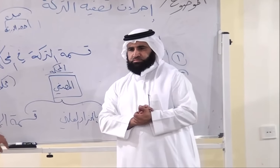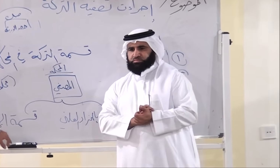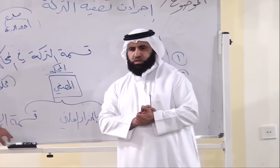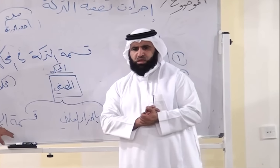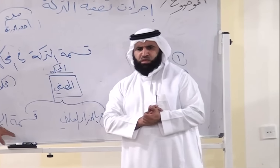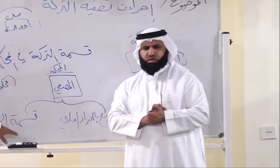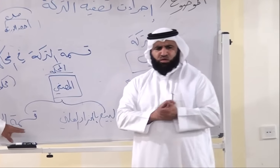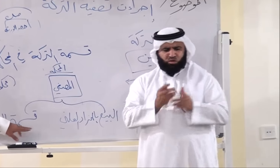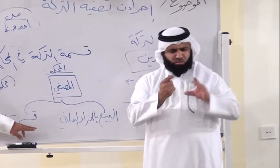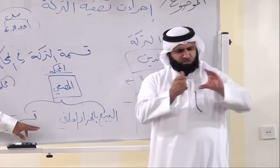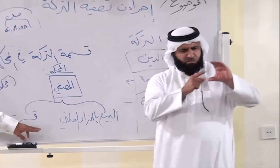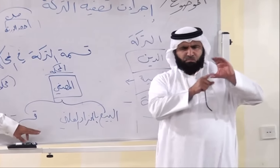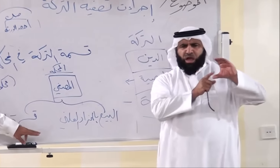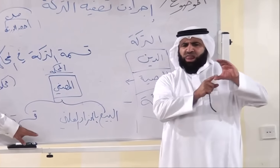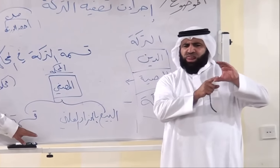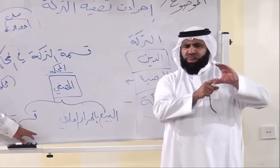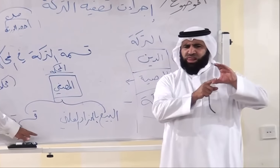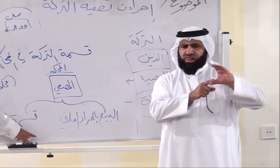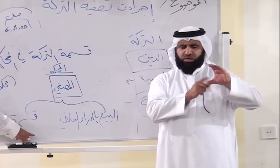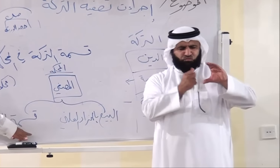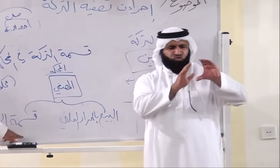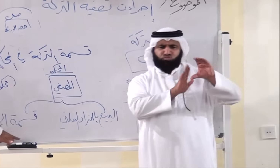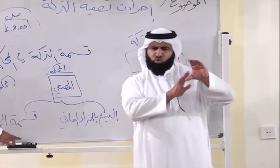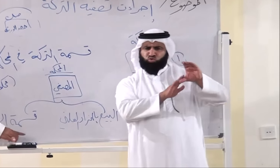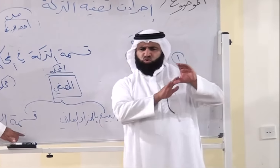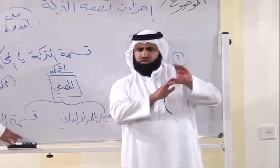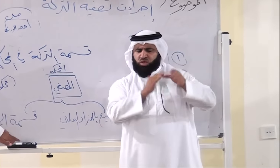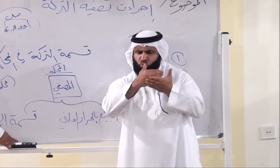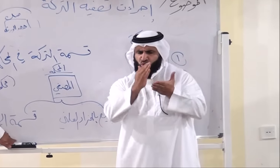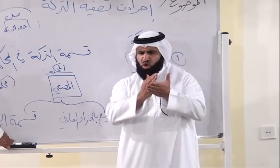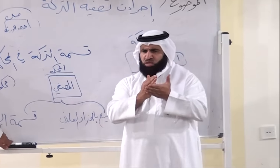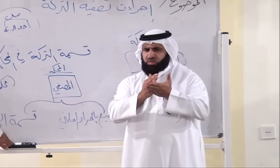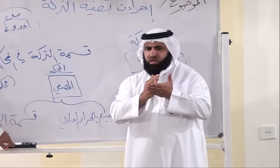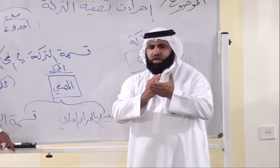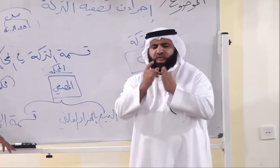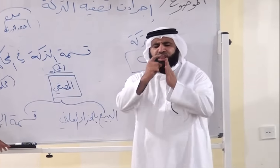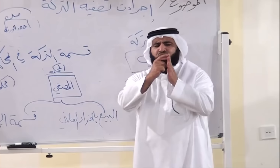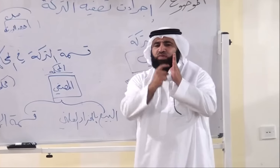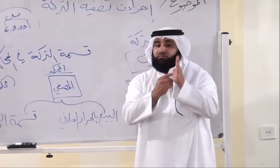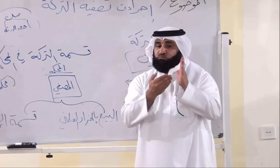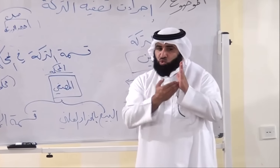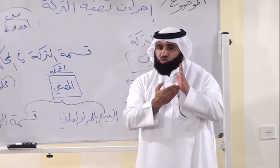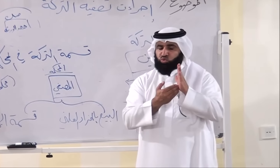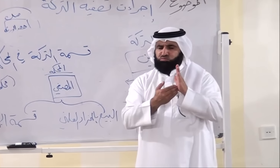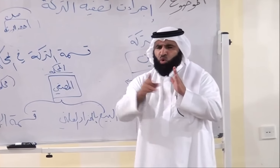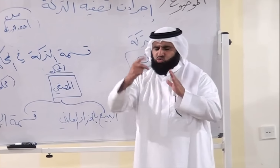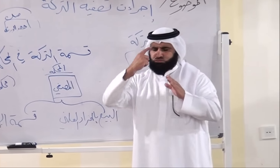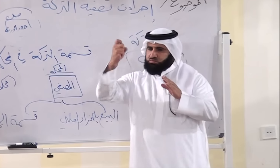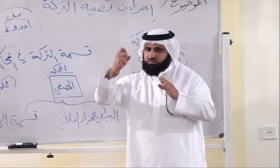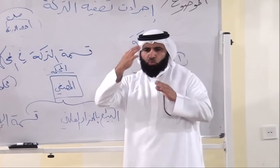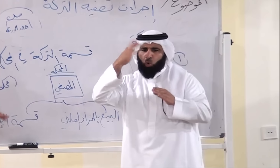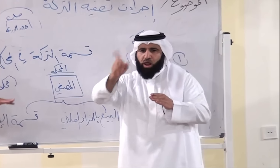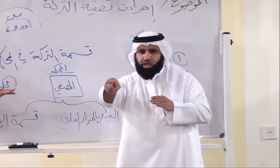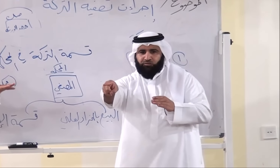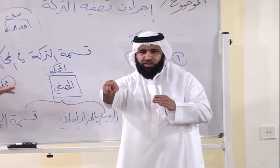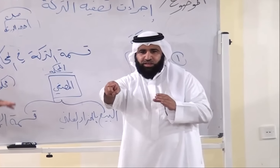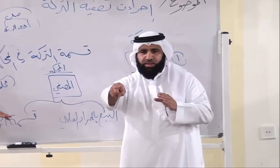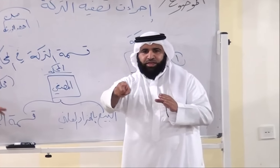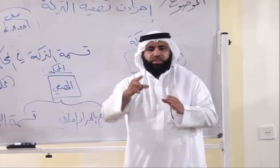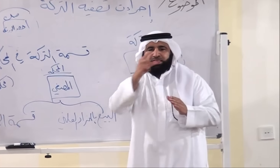للقسمة ولا يحصل فيه ضرر على الورثة فيلجؤون الى قسمة الاجبار من ذاته تكون مثلا في يعني